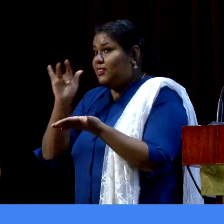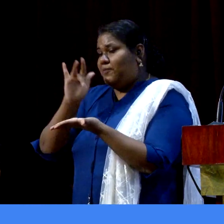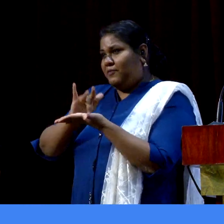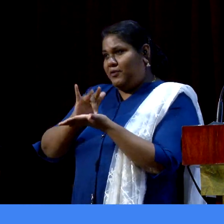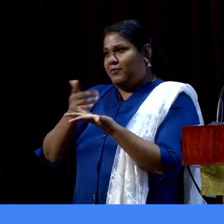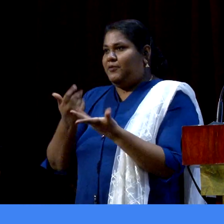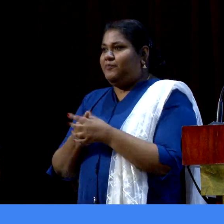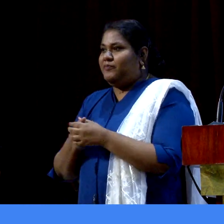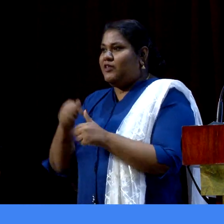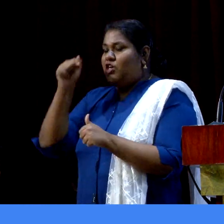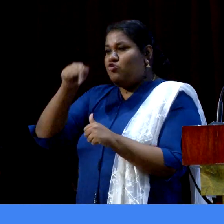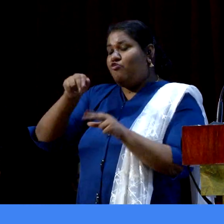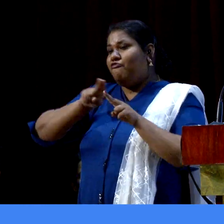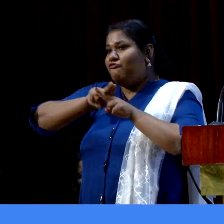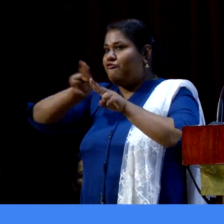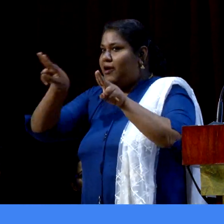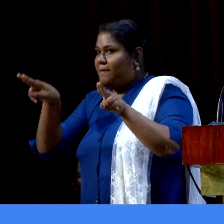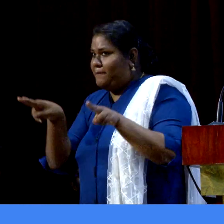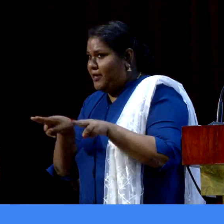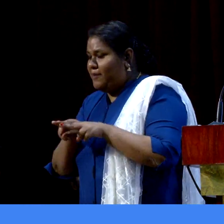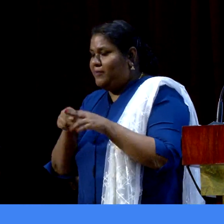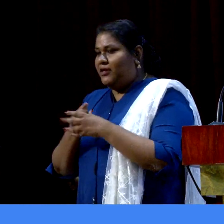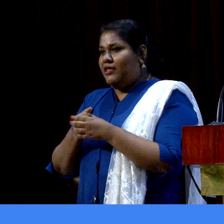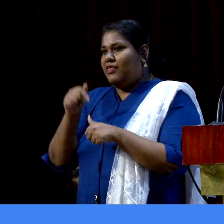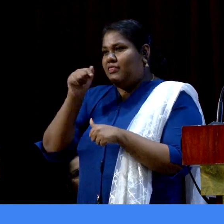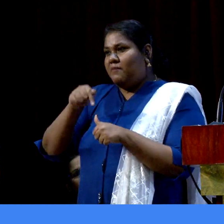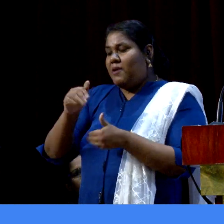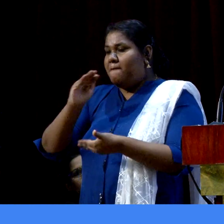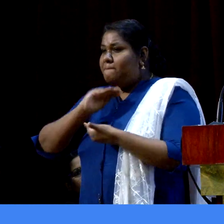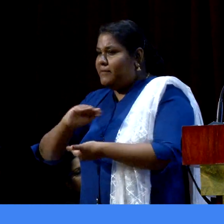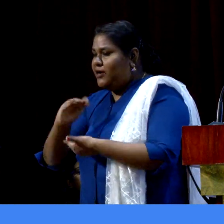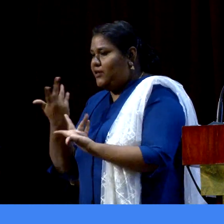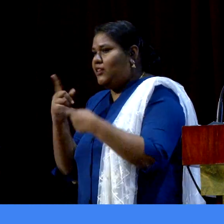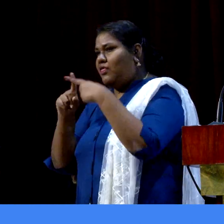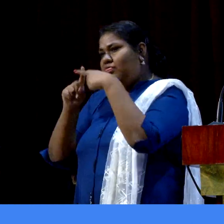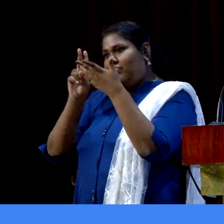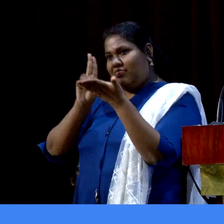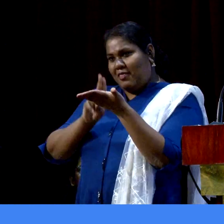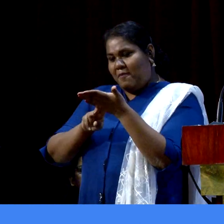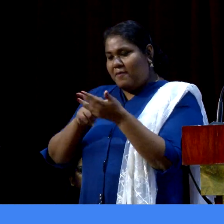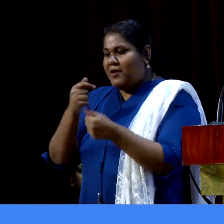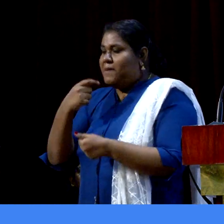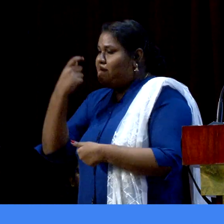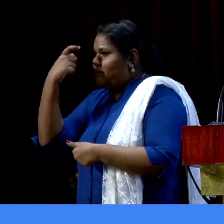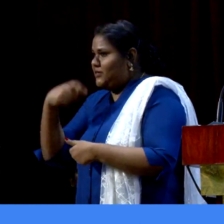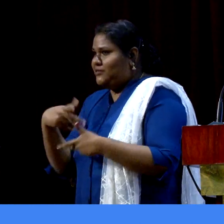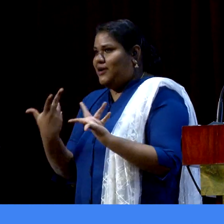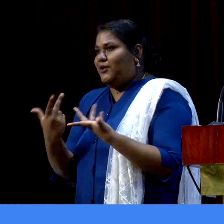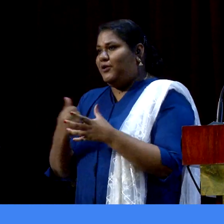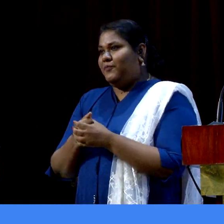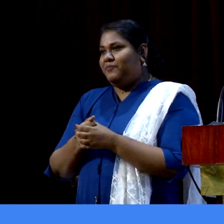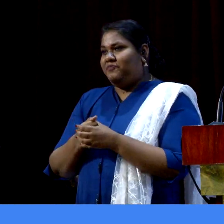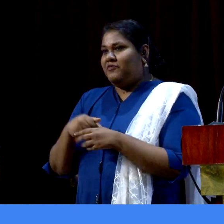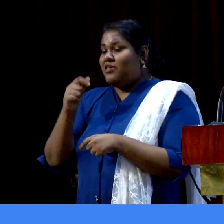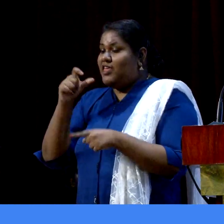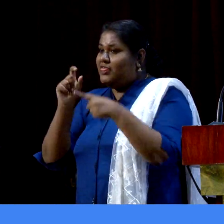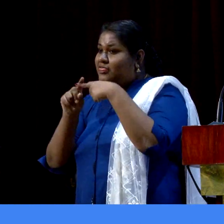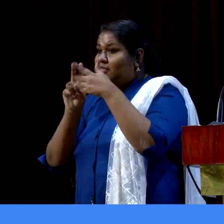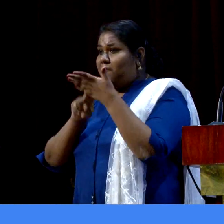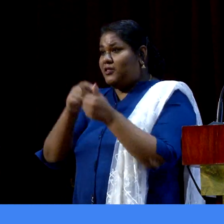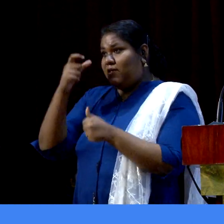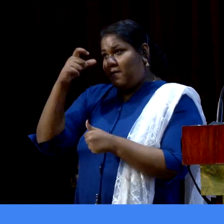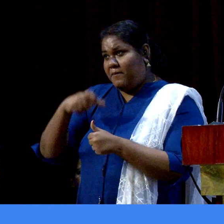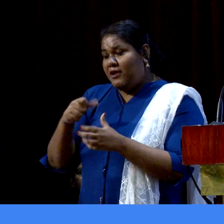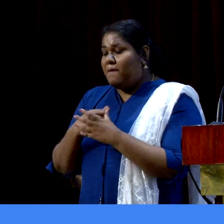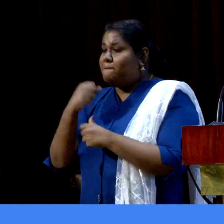அந்த திராவிட குடும்பத்தில் பிறந்திருக்கக்கூடிய தமிழன் என்றாலும், தமிழிலேயே மிக சிறந்த தமிழாய் விளங்கக்கூடிய